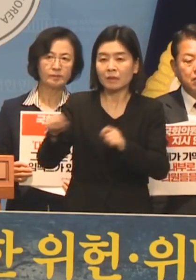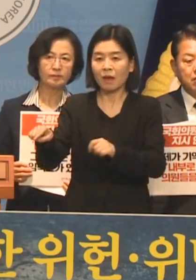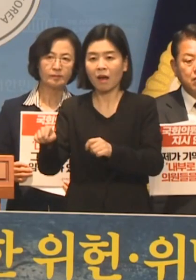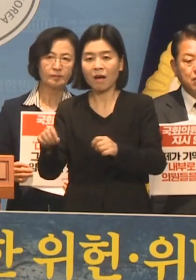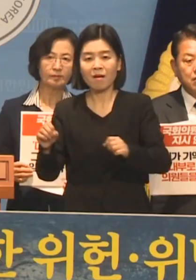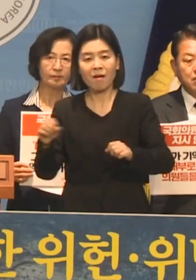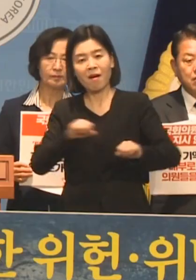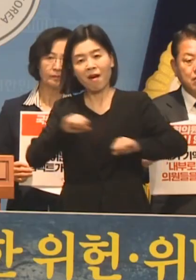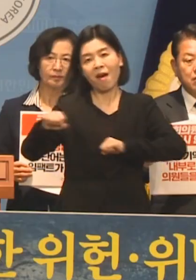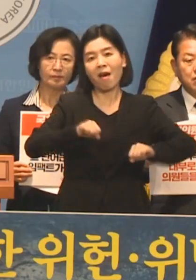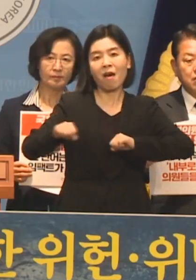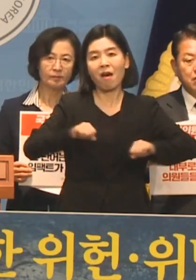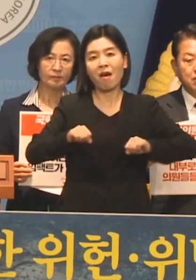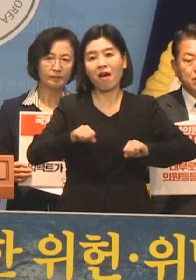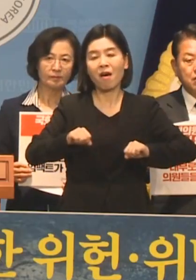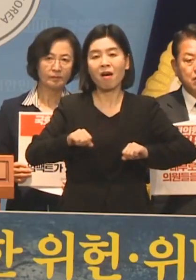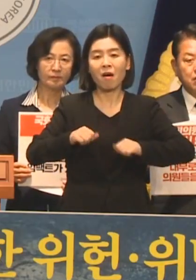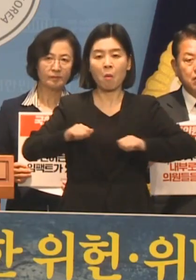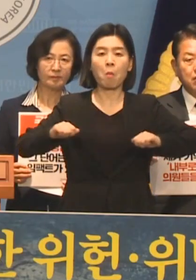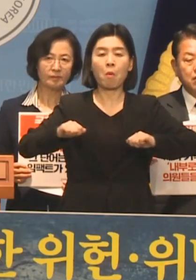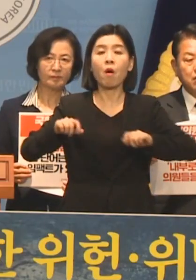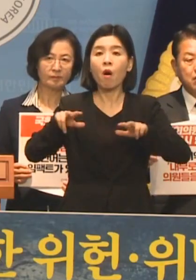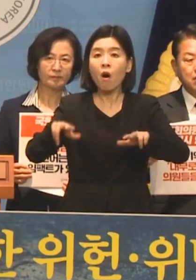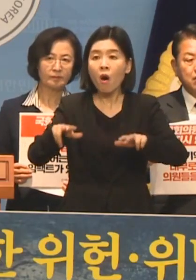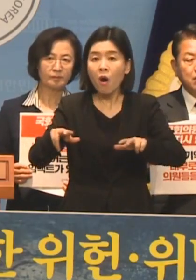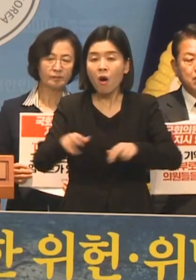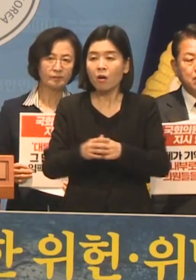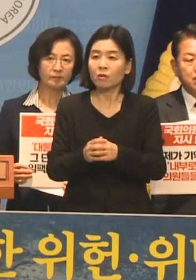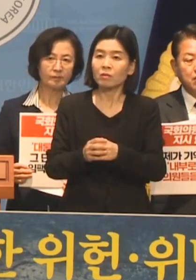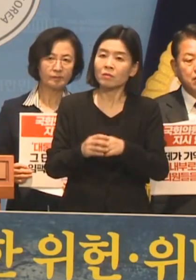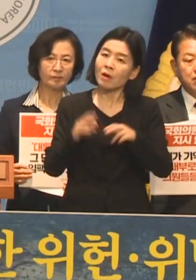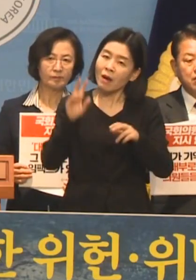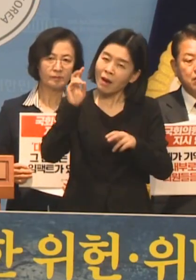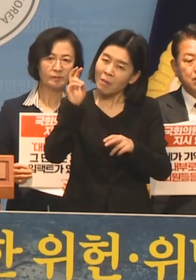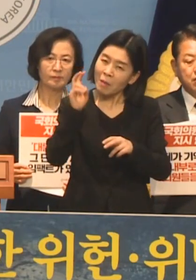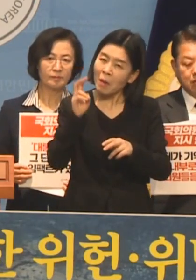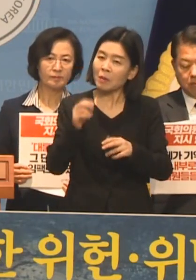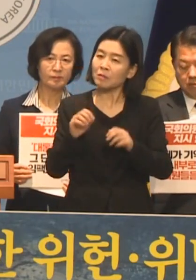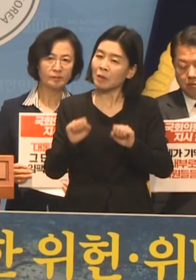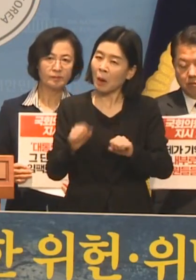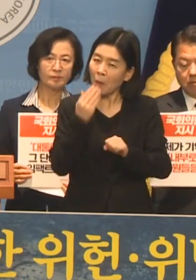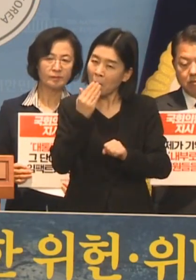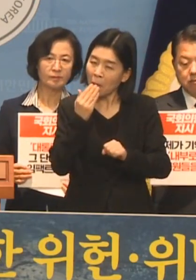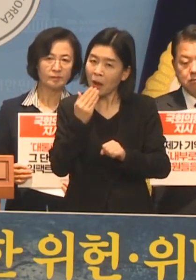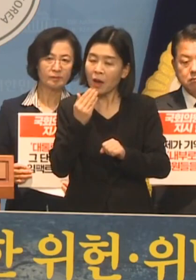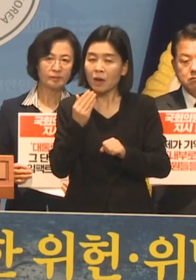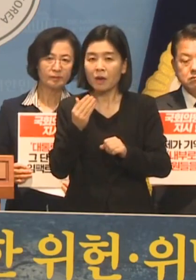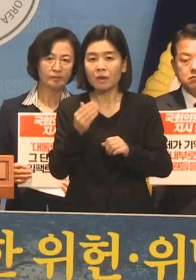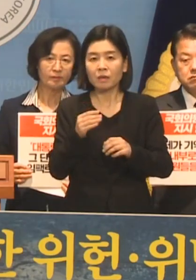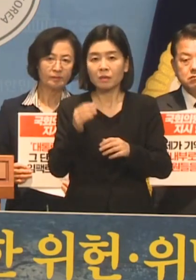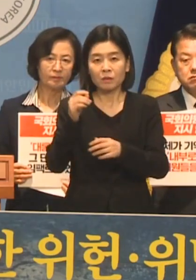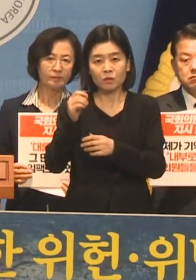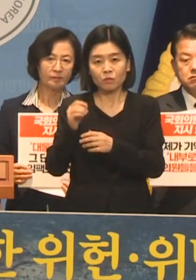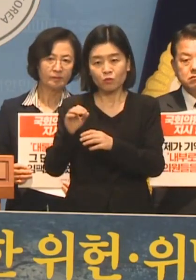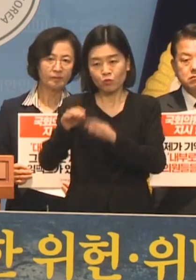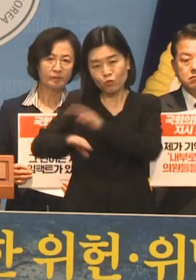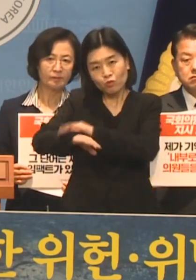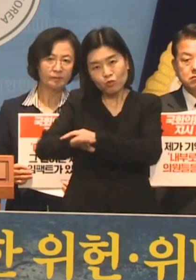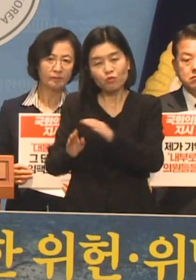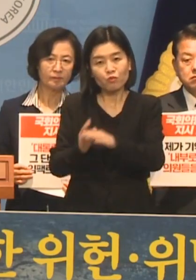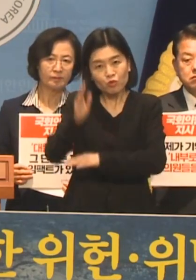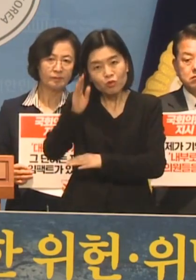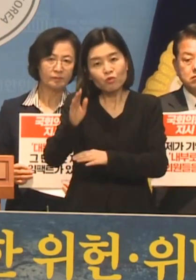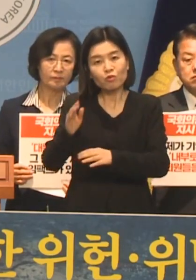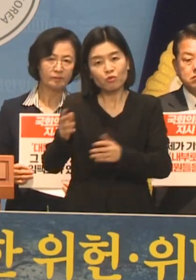헌법적 숙고의 시간이 어쩌면 살아날 수 있다는 메시지가 되어 극우 세력의 준동의 먹잇감이 되어버린